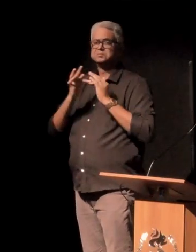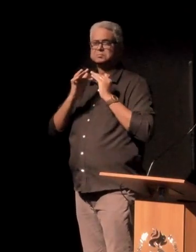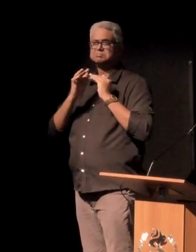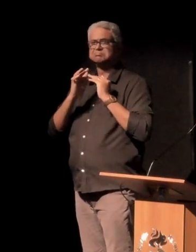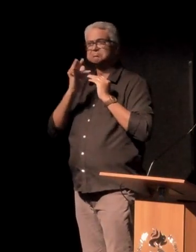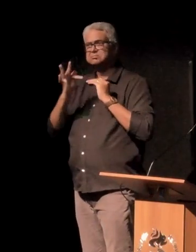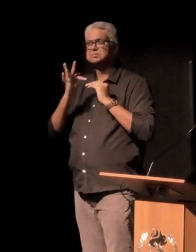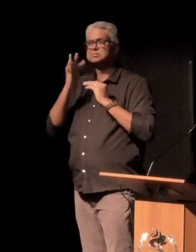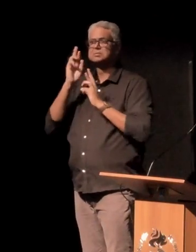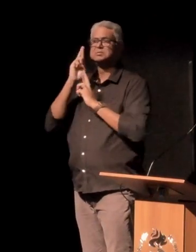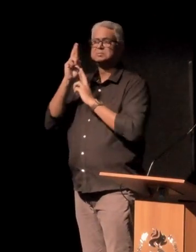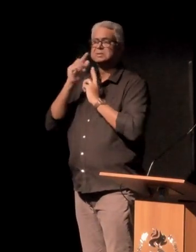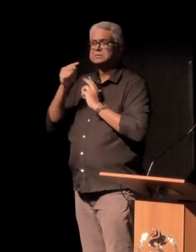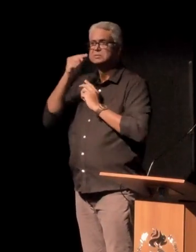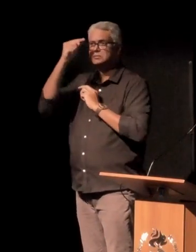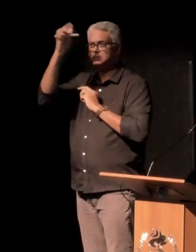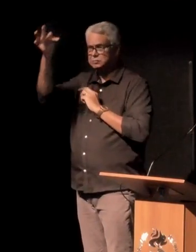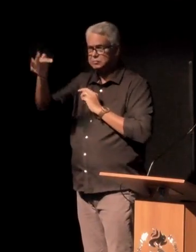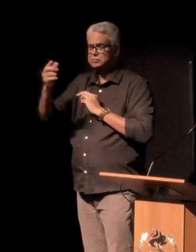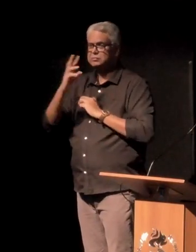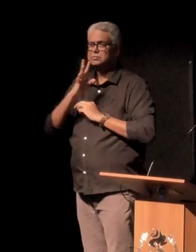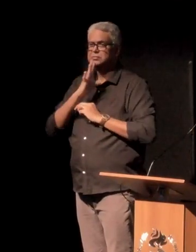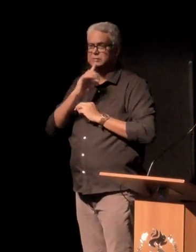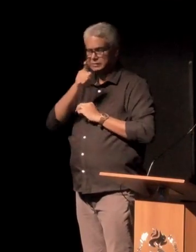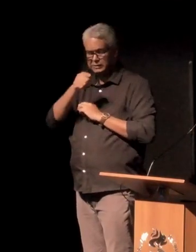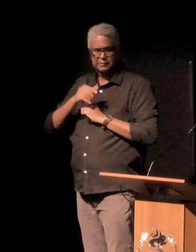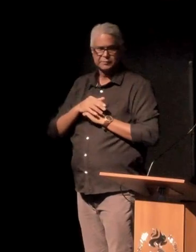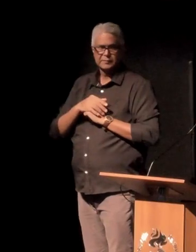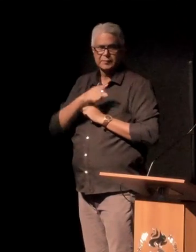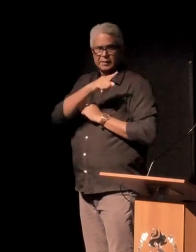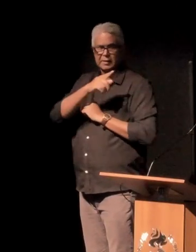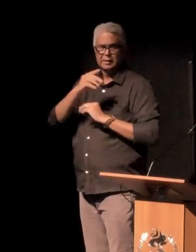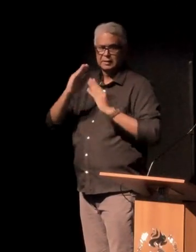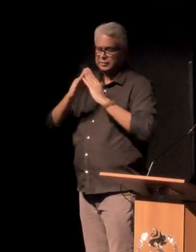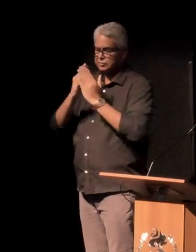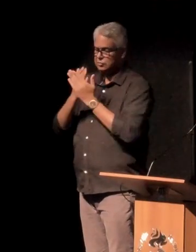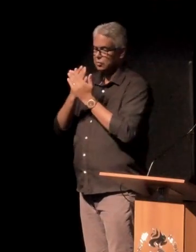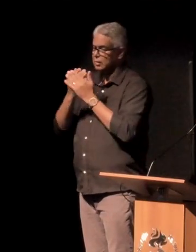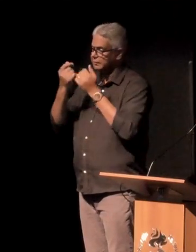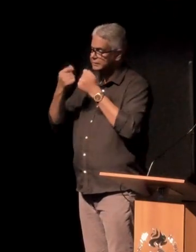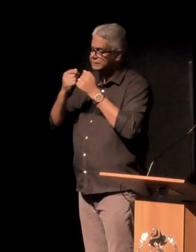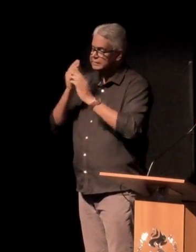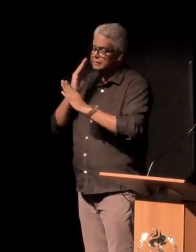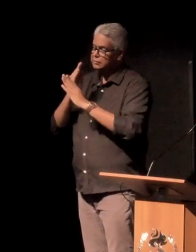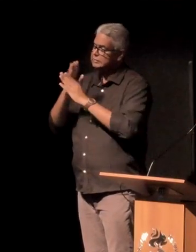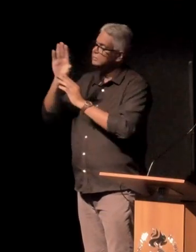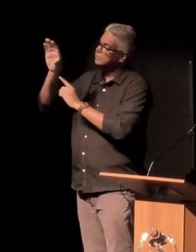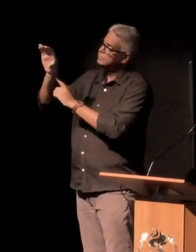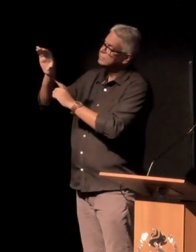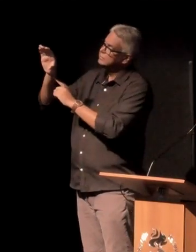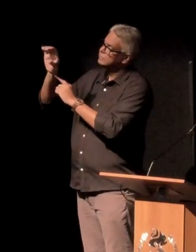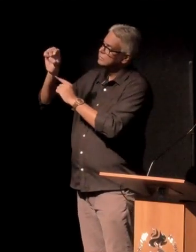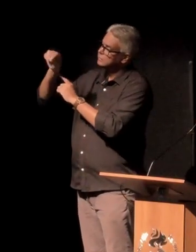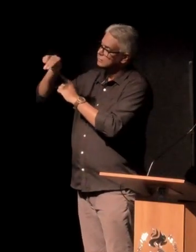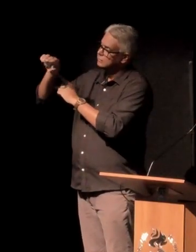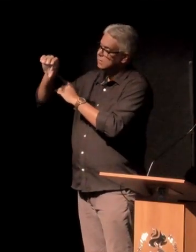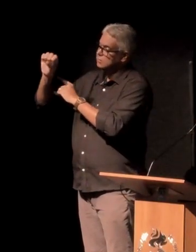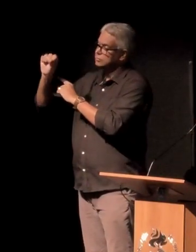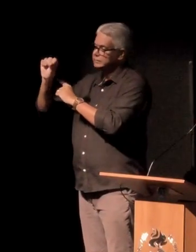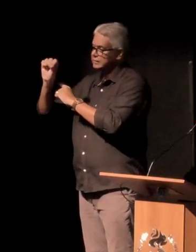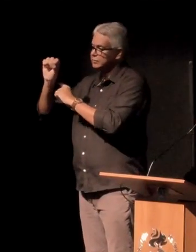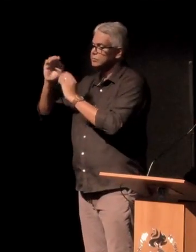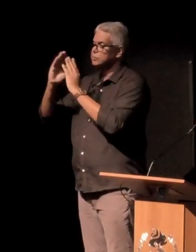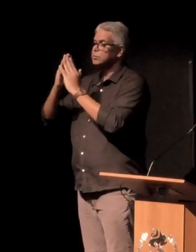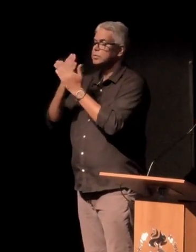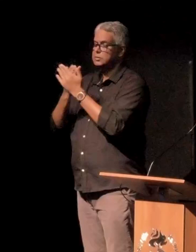para ser reconhecida tem que ter uma autodeclaração no Censo escolar então o diretor e isso é uma coisa importante